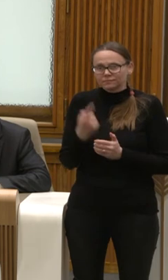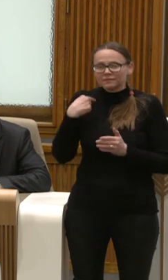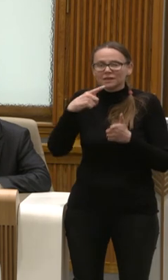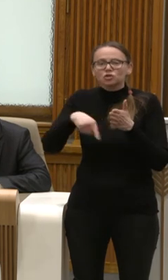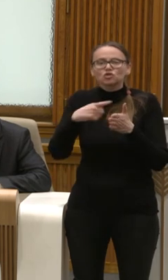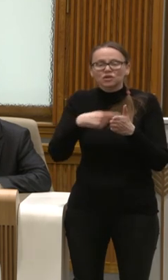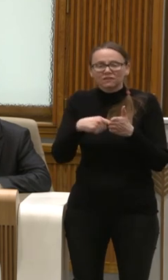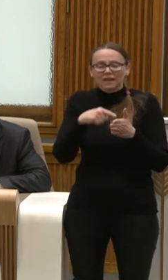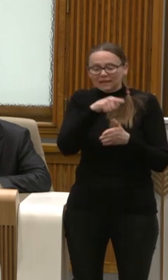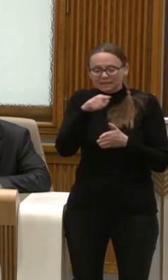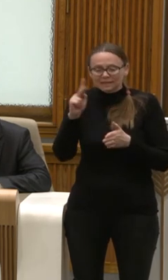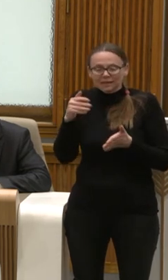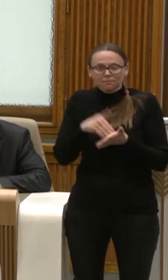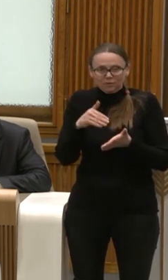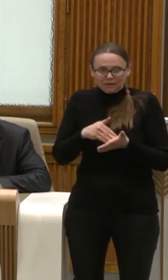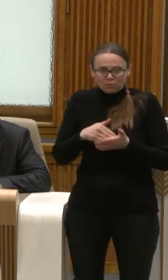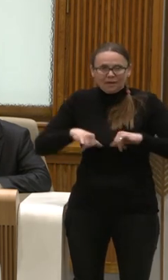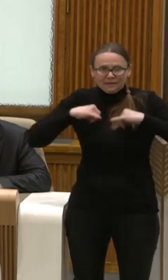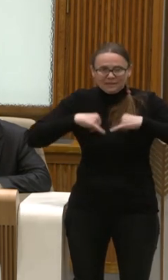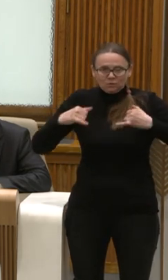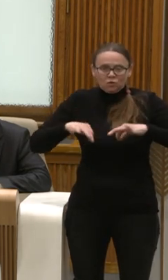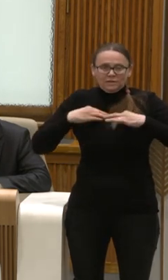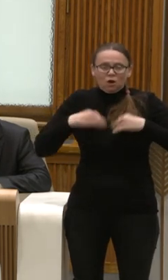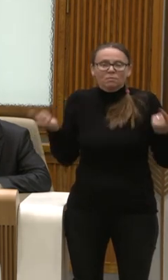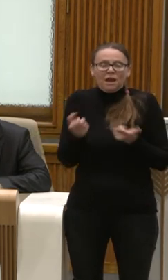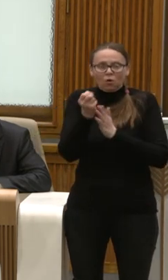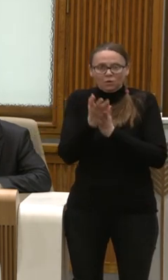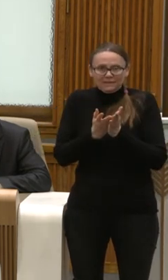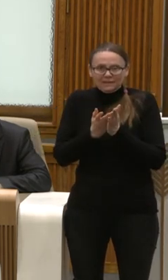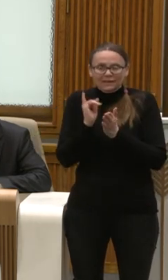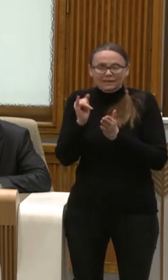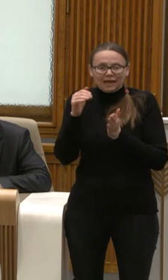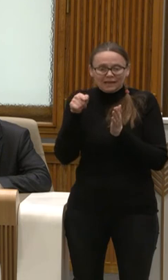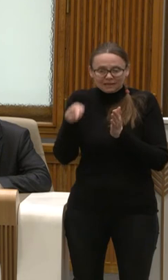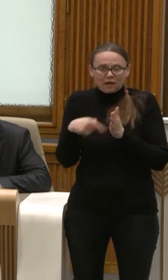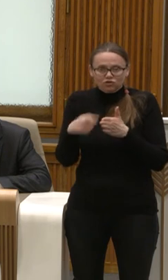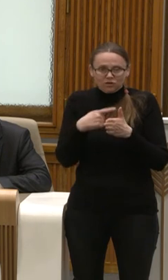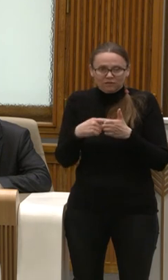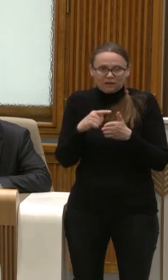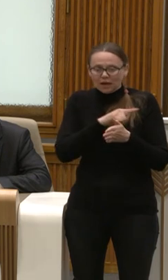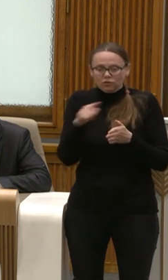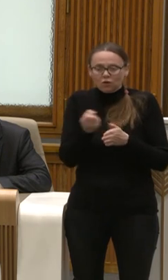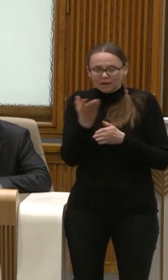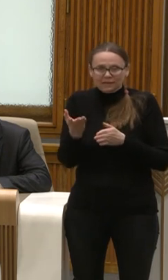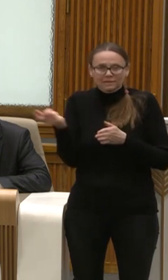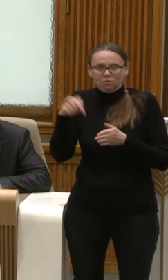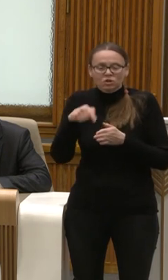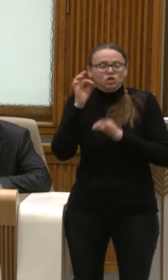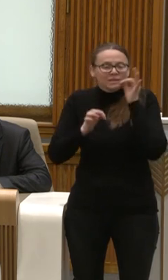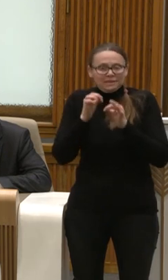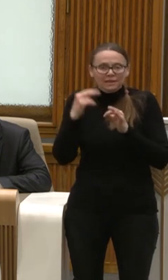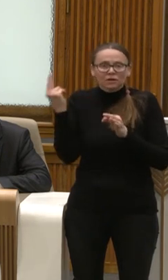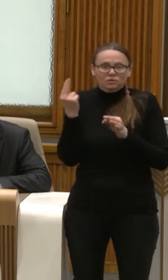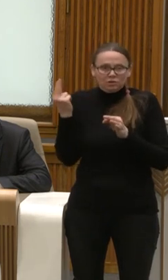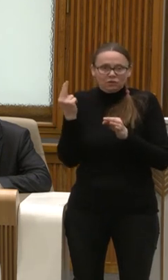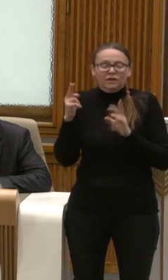Števila tistih, ki potrebujejo intenzivno zdravljenje, bi lahko ocenili, da je ta številka, do katere smo prišli s testiranjem za Slovenijo,